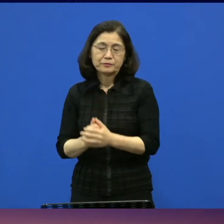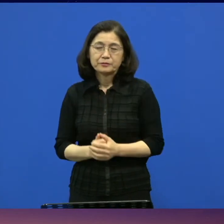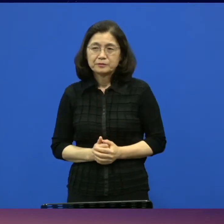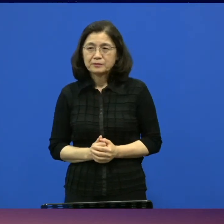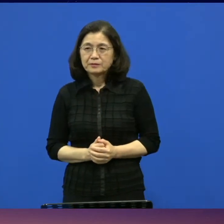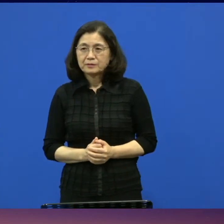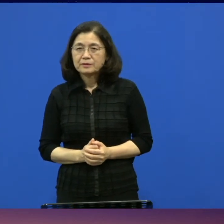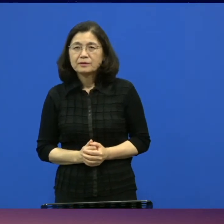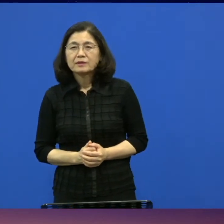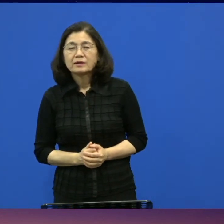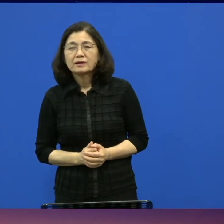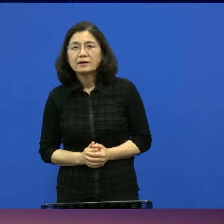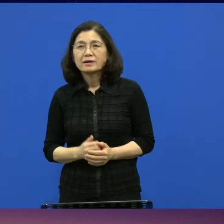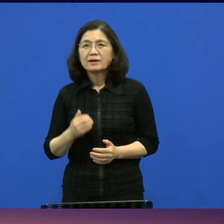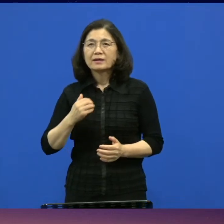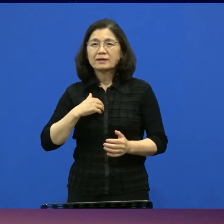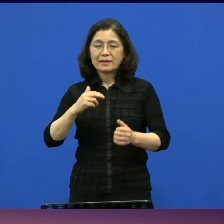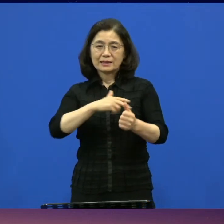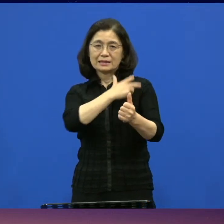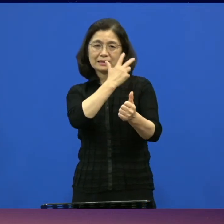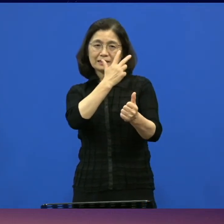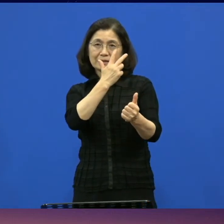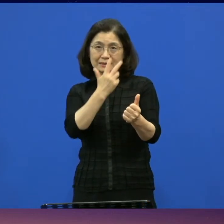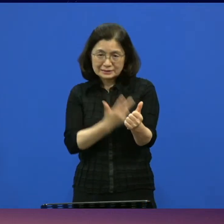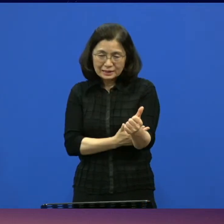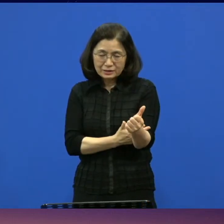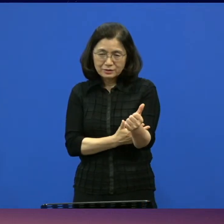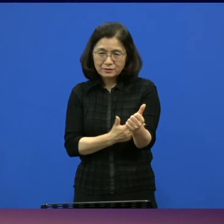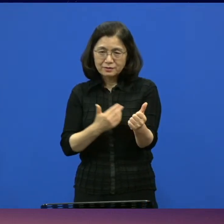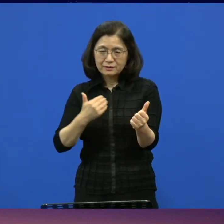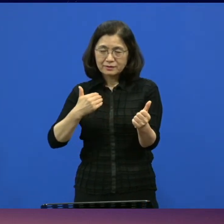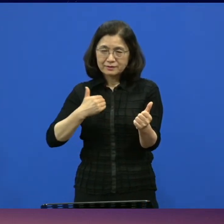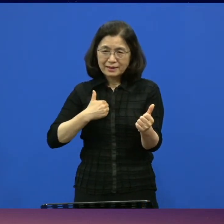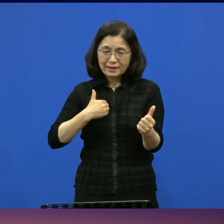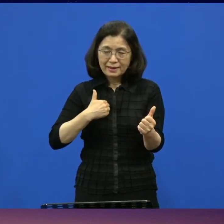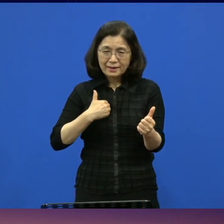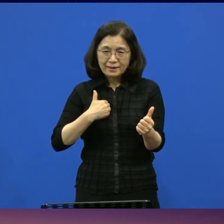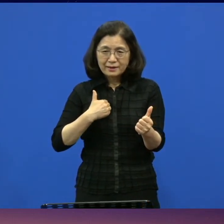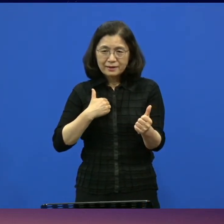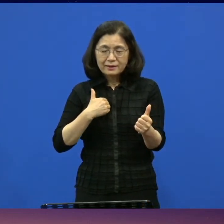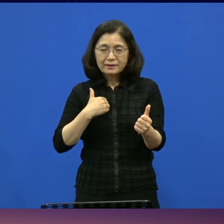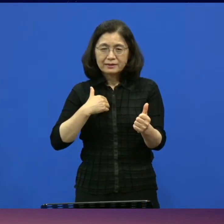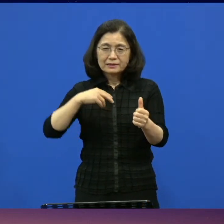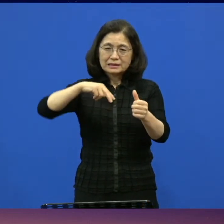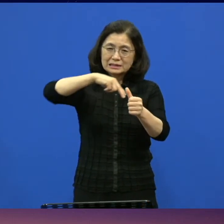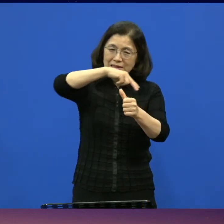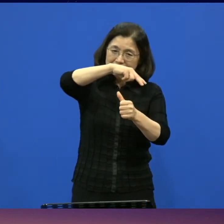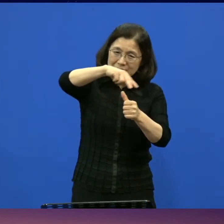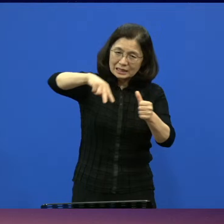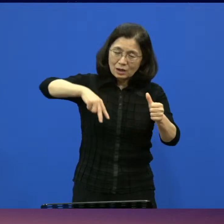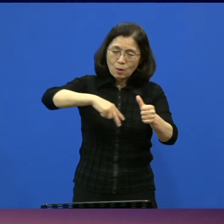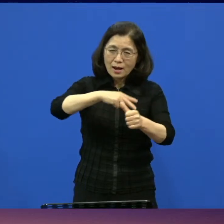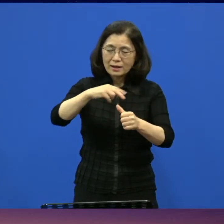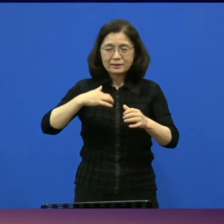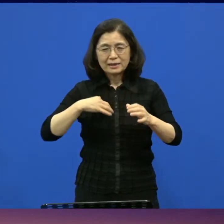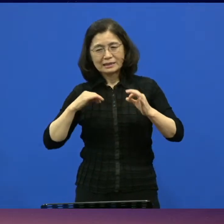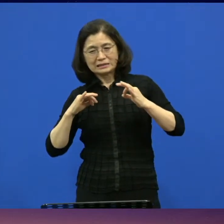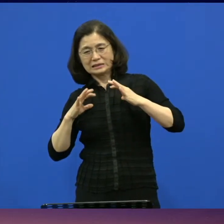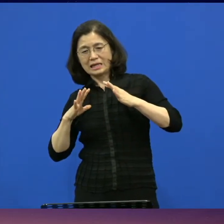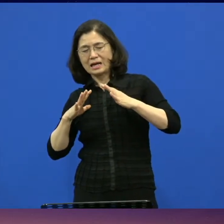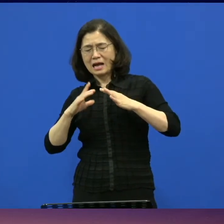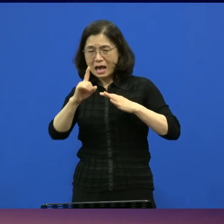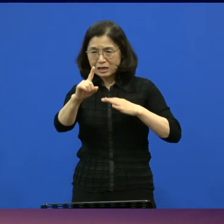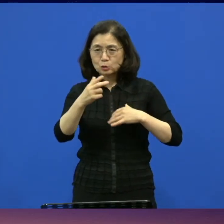내 신분과 내 자격이나 내 지금의 상태나 내가 하나님 앞에서 어떤 내세울 것이 아무것도 없음에도 불구하고,